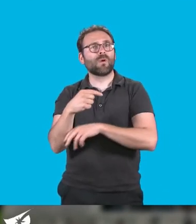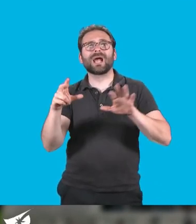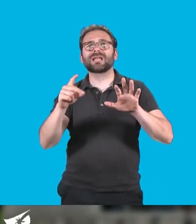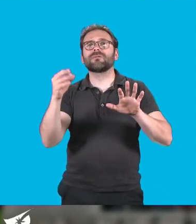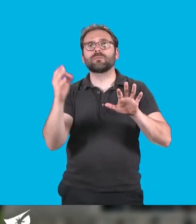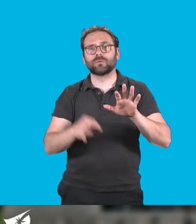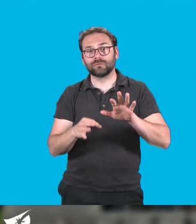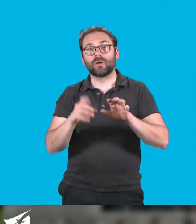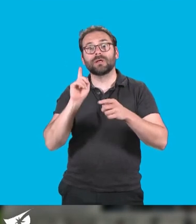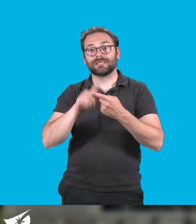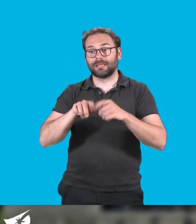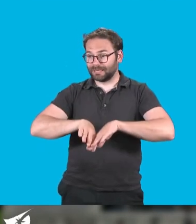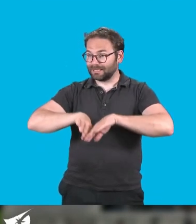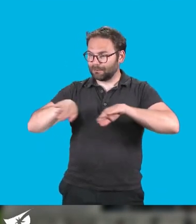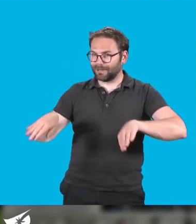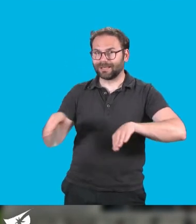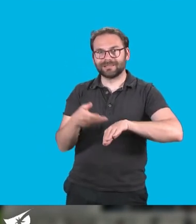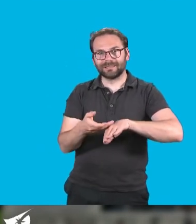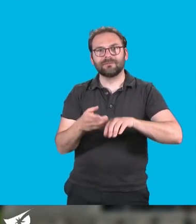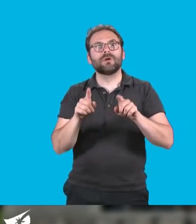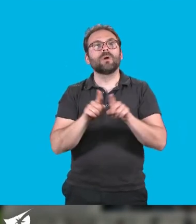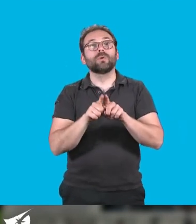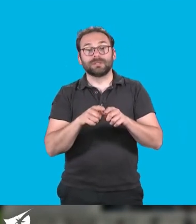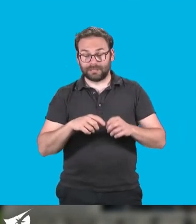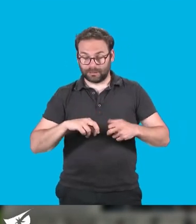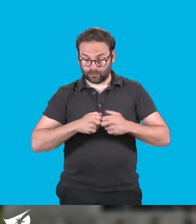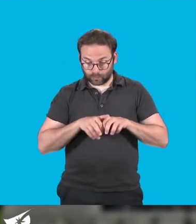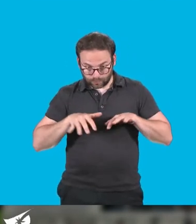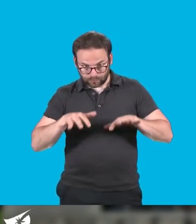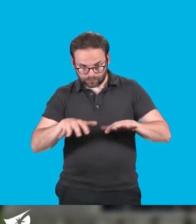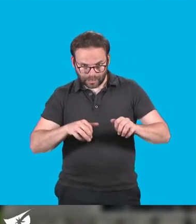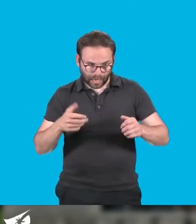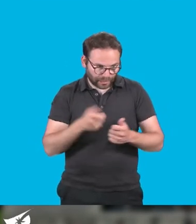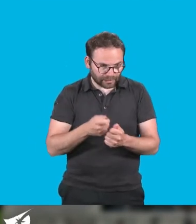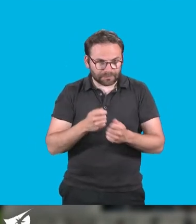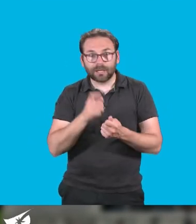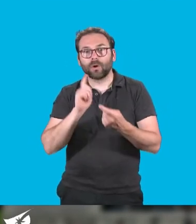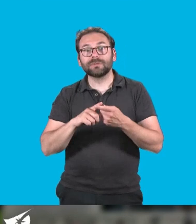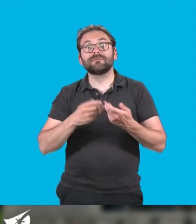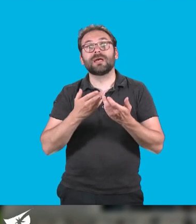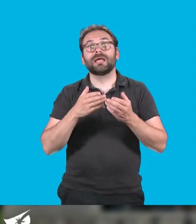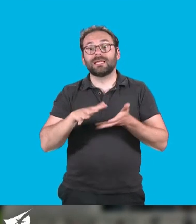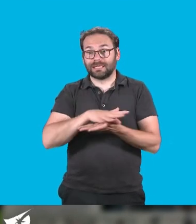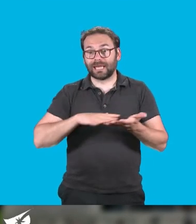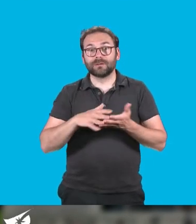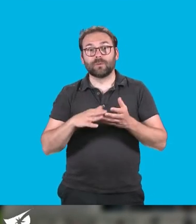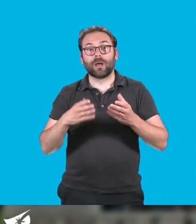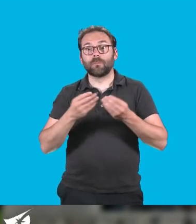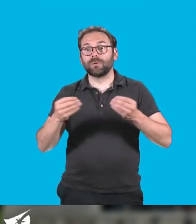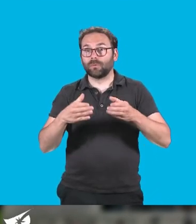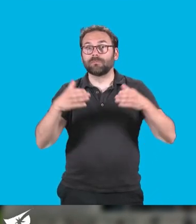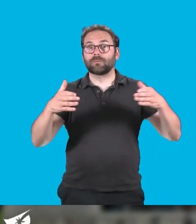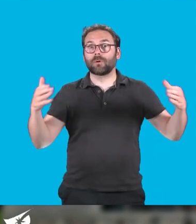secteur séparatif, adapter nos infrastructures pour la dynamique démographique de nos territoires et maintenir leur